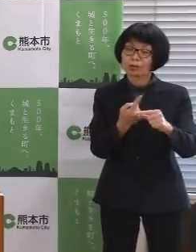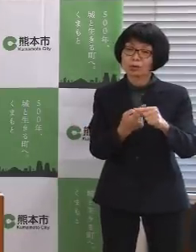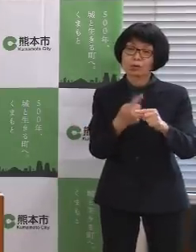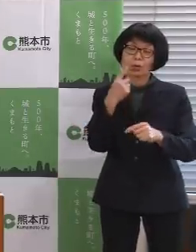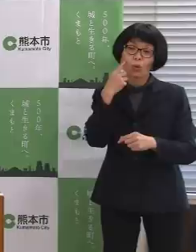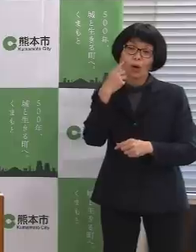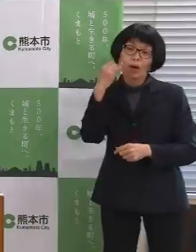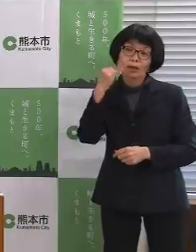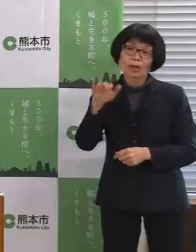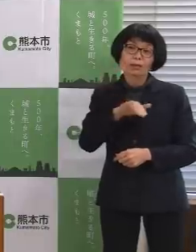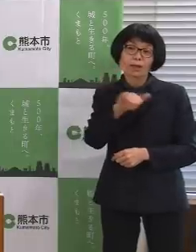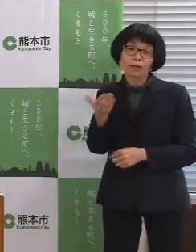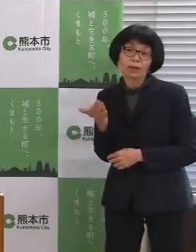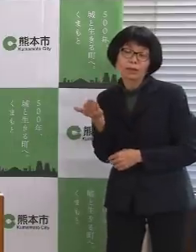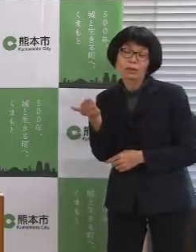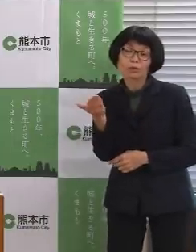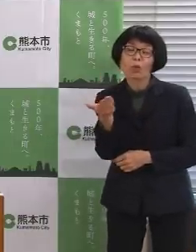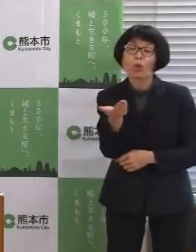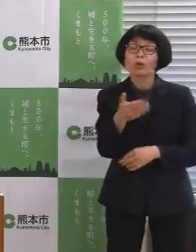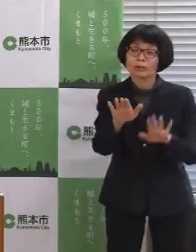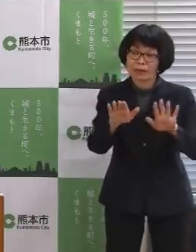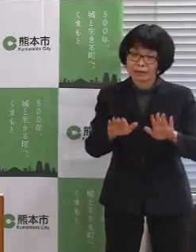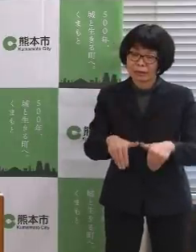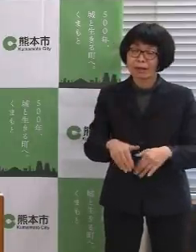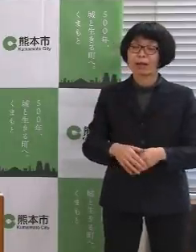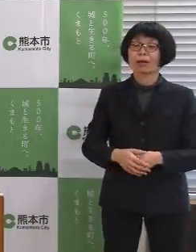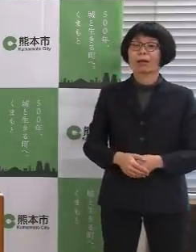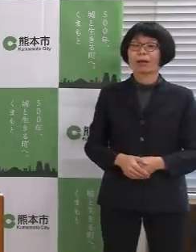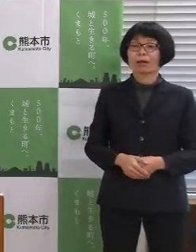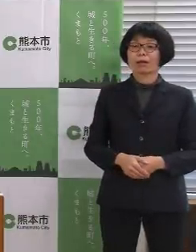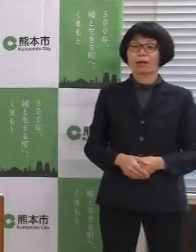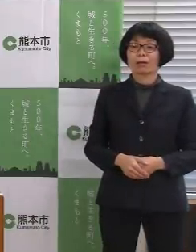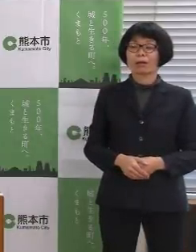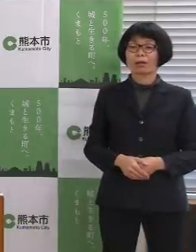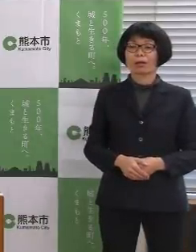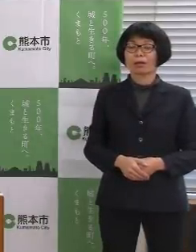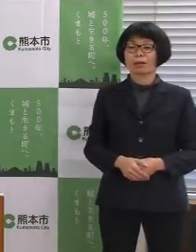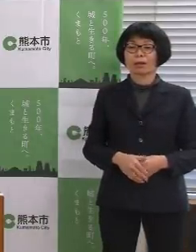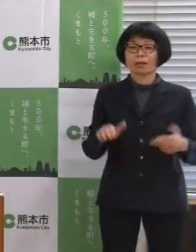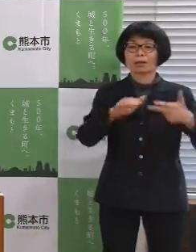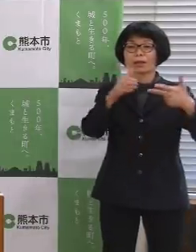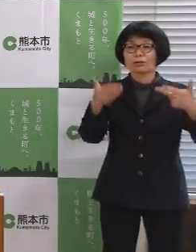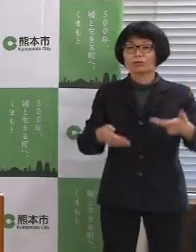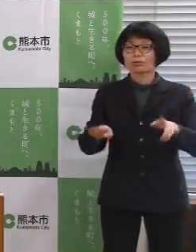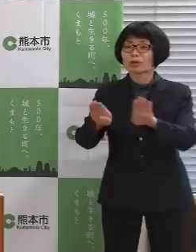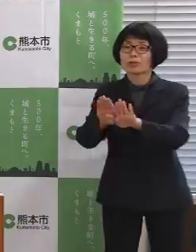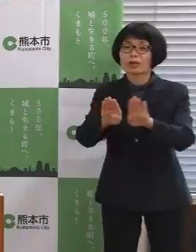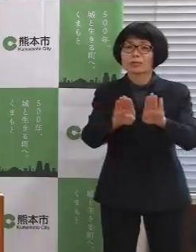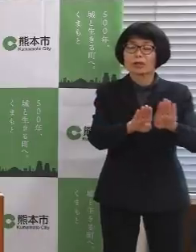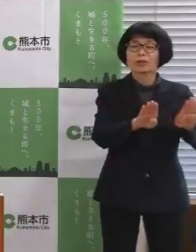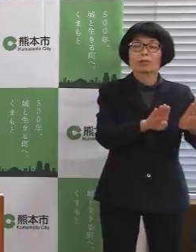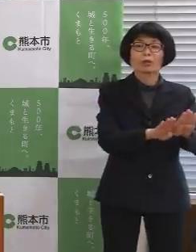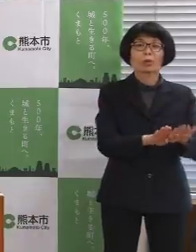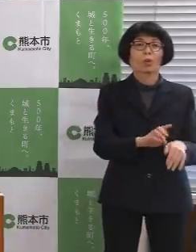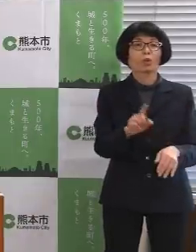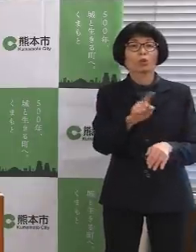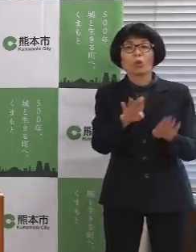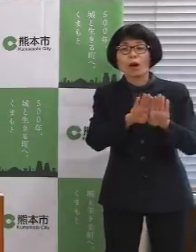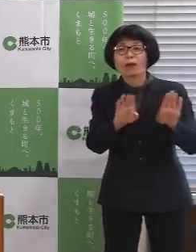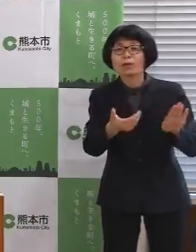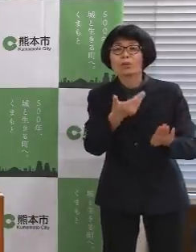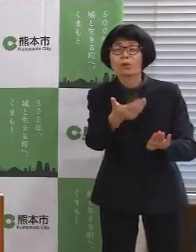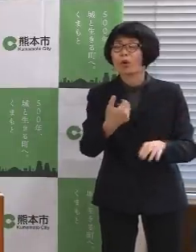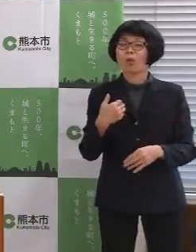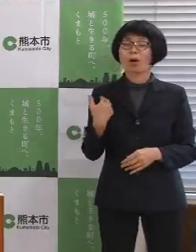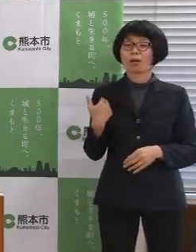たちにちょっとお話を聞くと、もう閉まってる施設ばっかりで、どこが開いてるのか逆によくわからないっていう、どこ